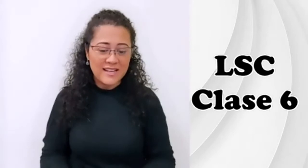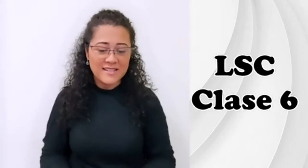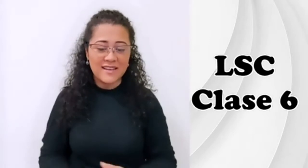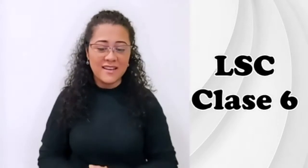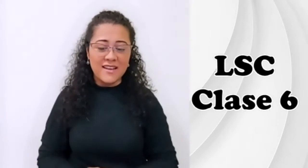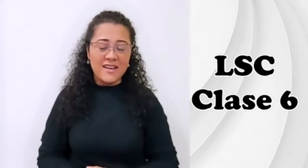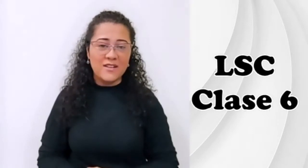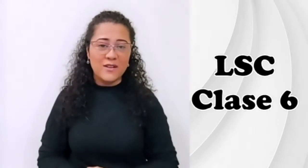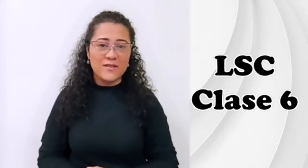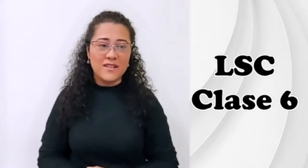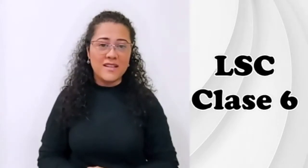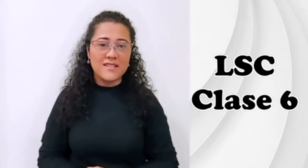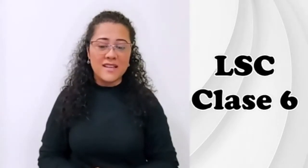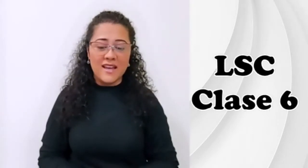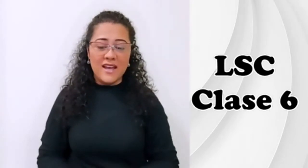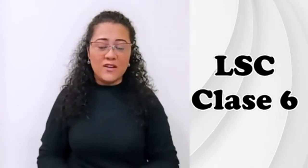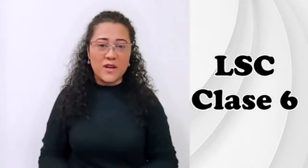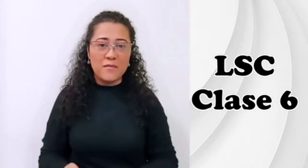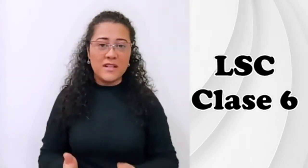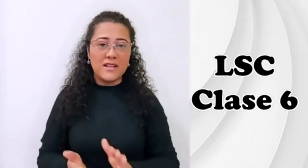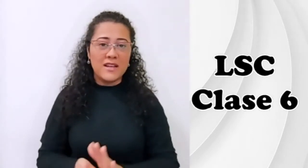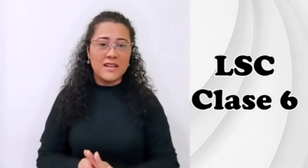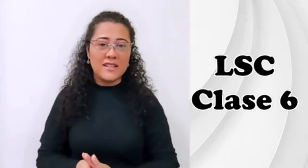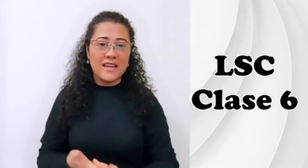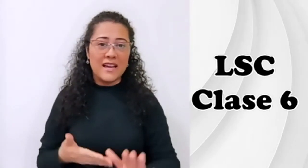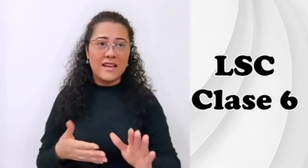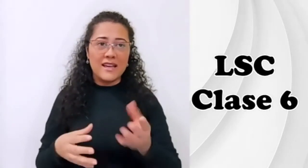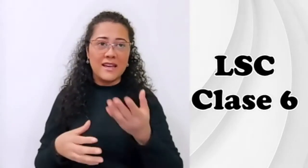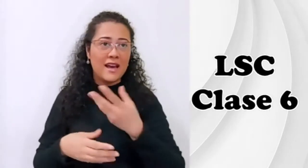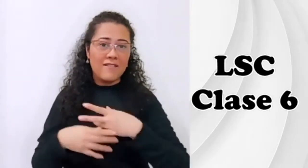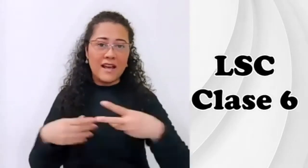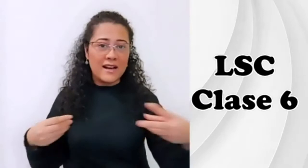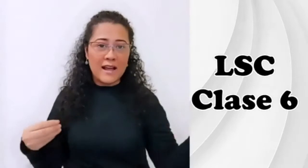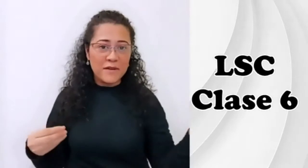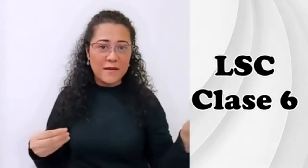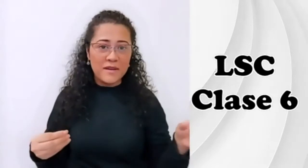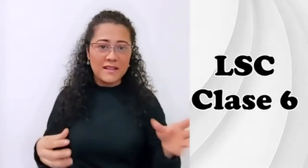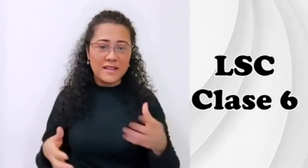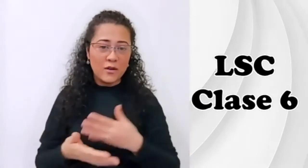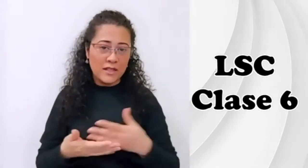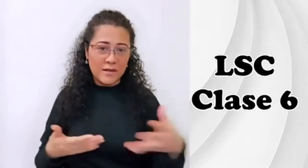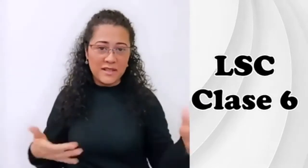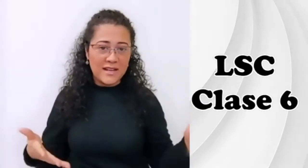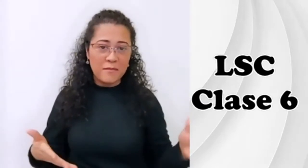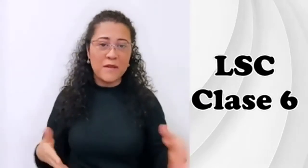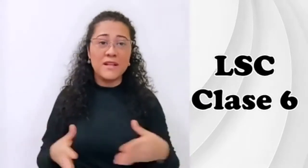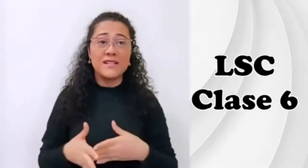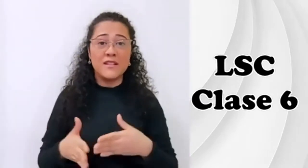iglesia. Entonces, no solamente enseñar, hablar rápidamente o interpretar rápidamente, sino